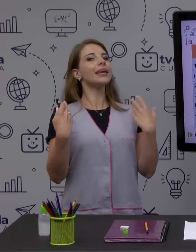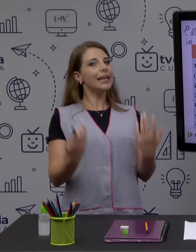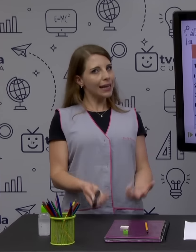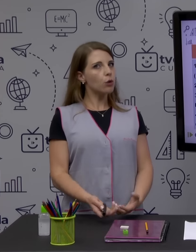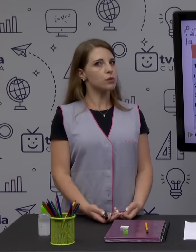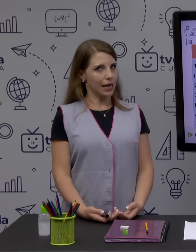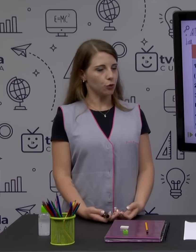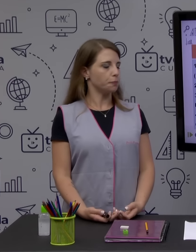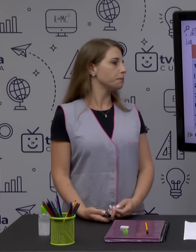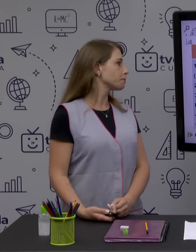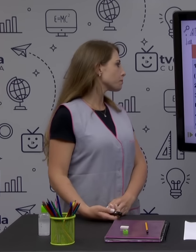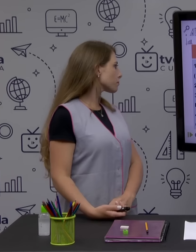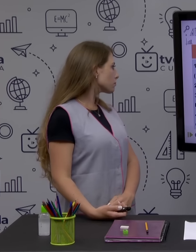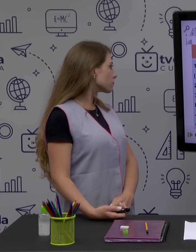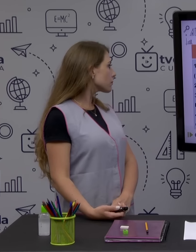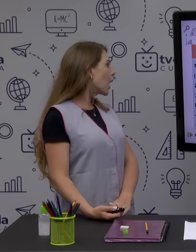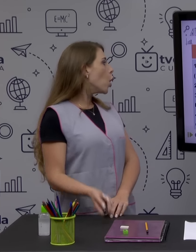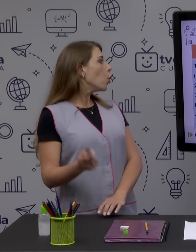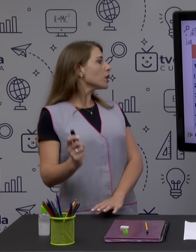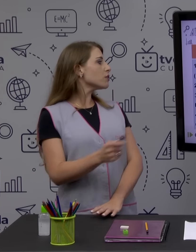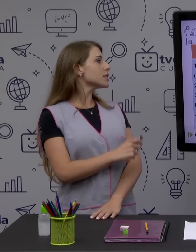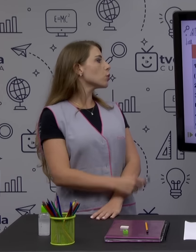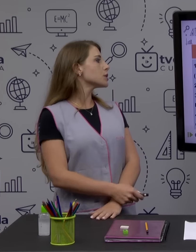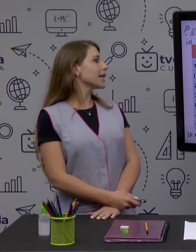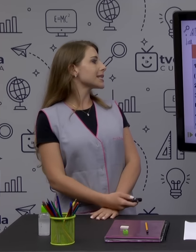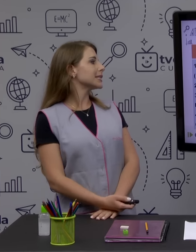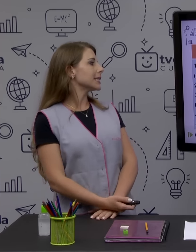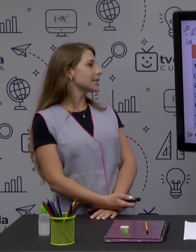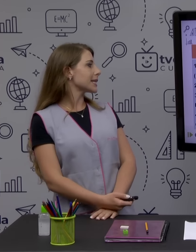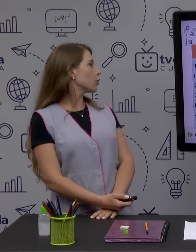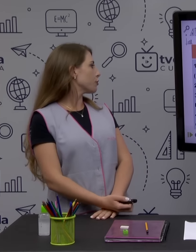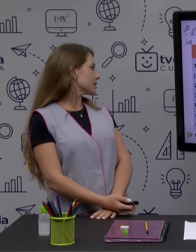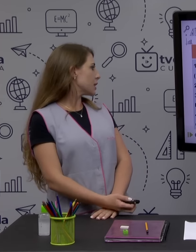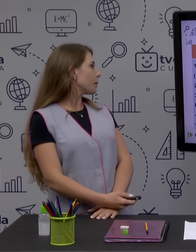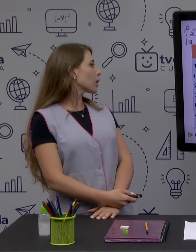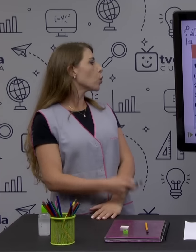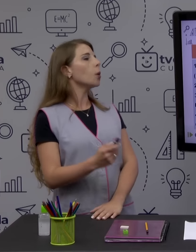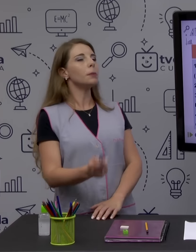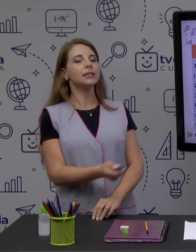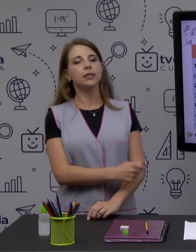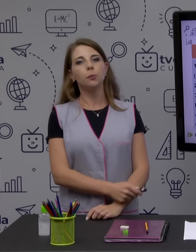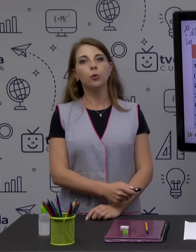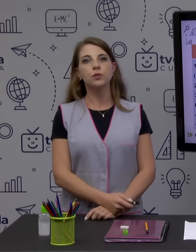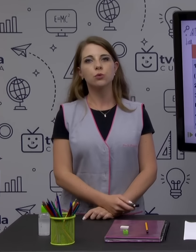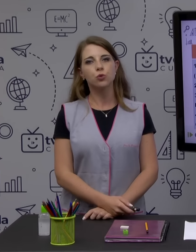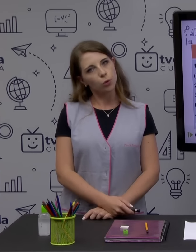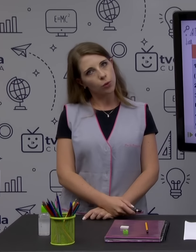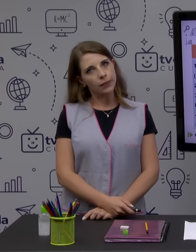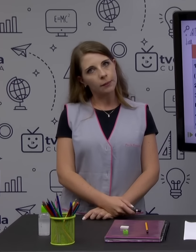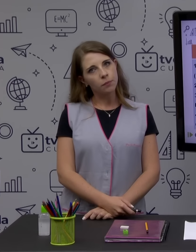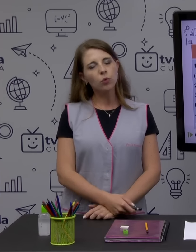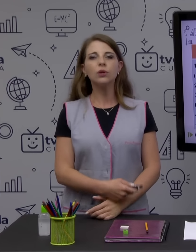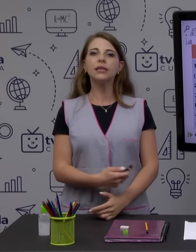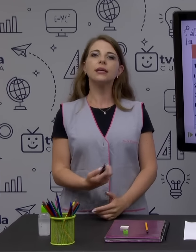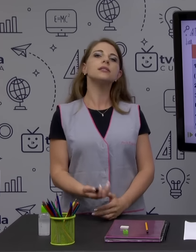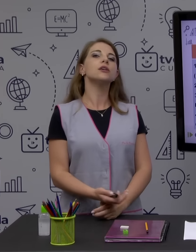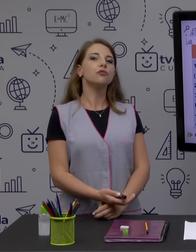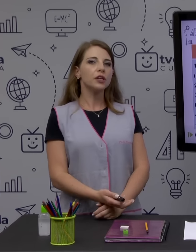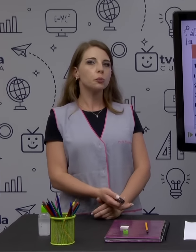que ele é causado? O que você considera ser necessário fazer para combater a poluição sonora? Então, o que tem que ser feito para